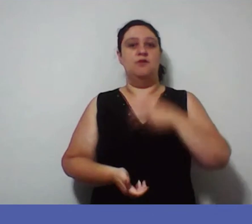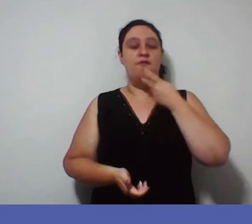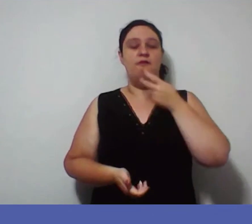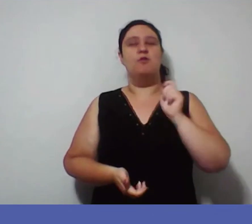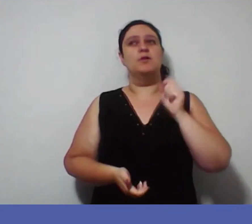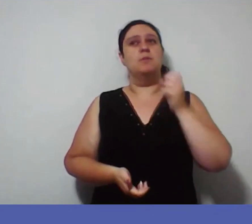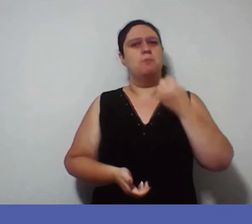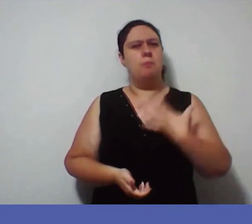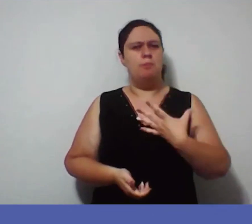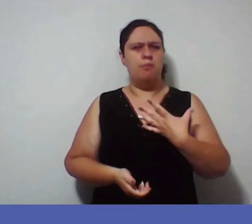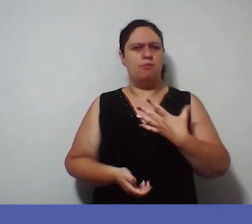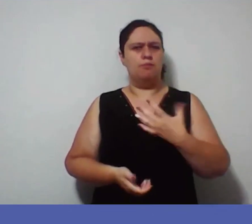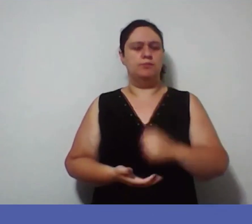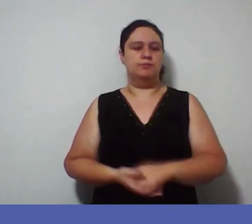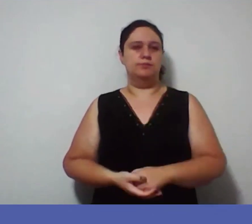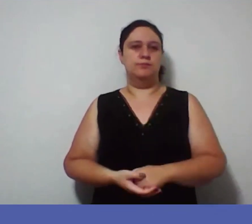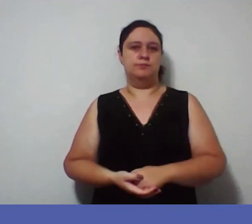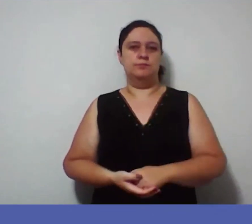Bom,